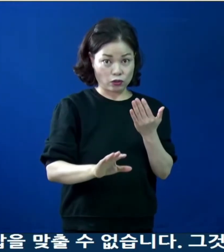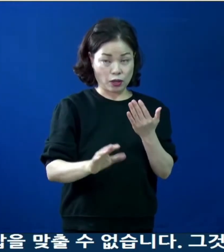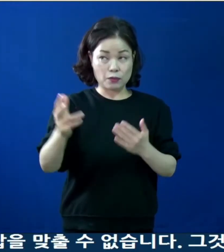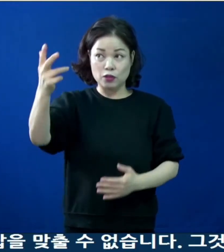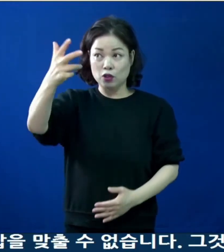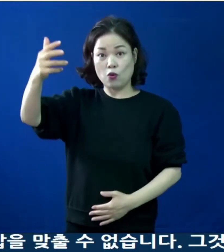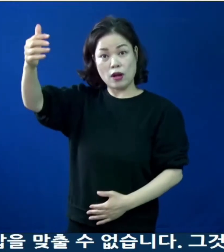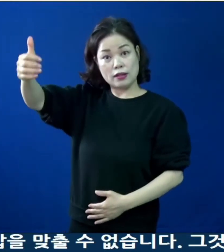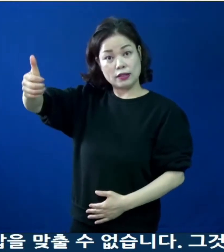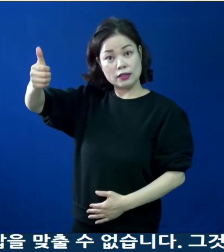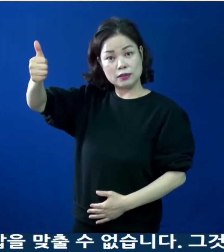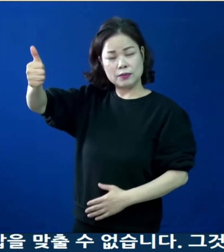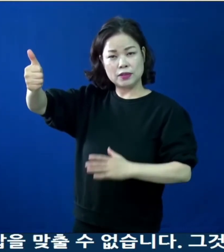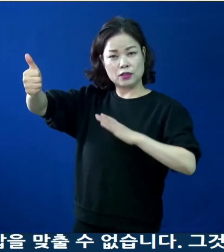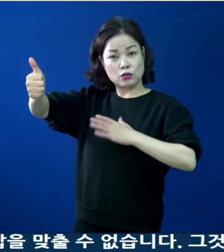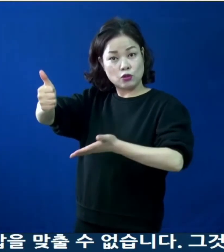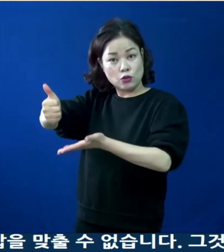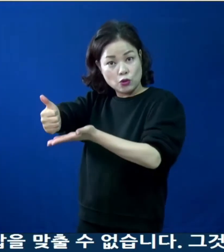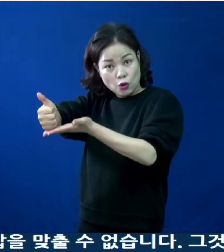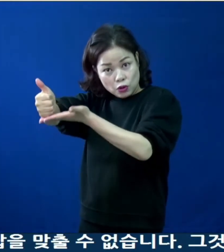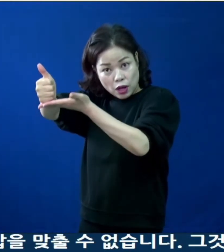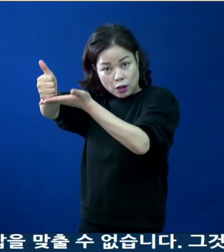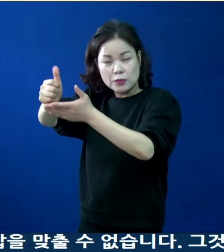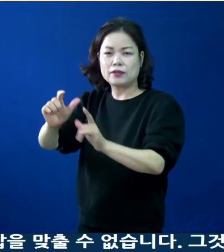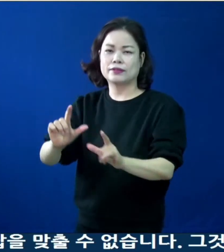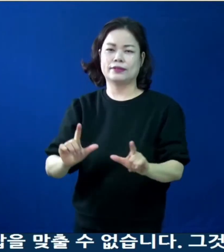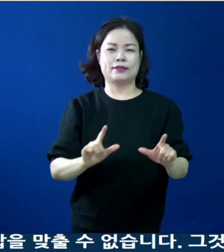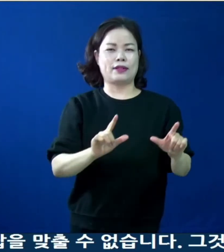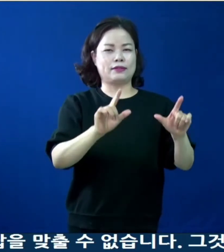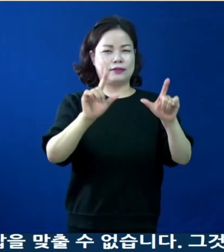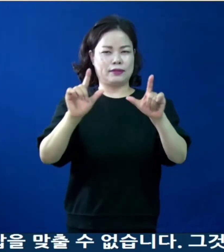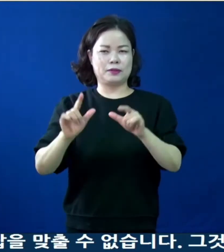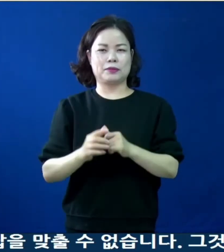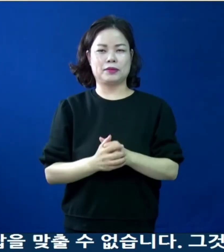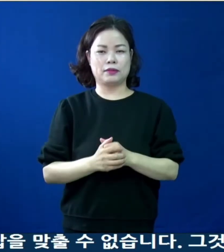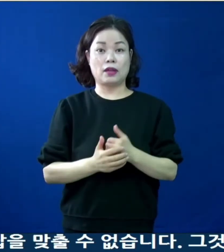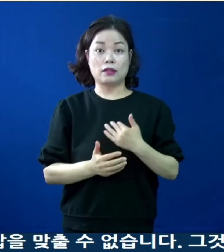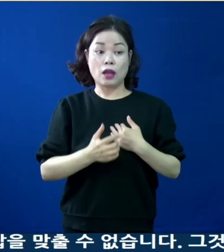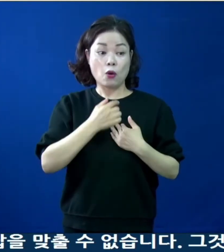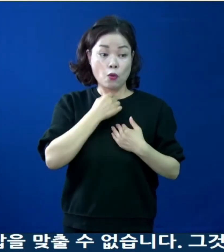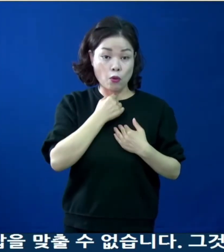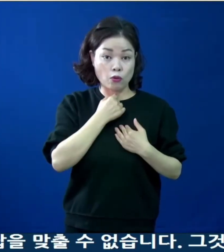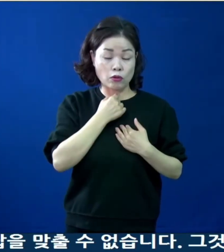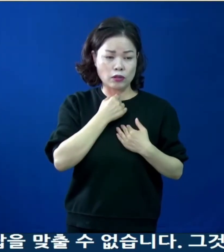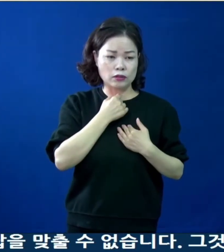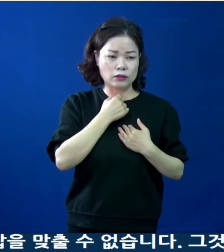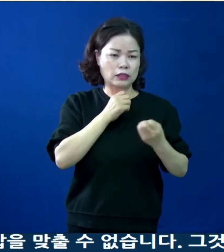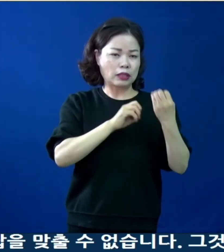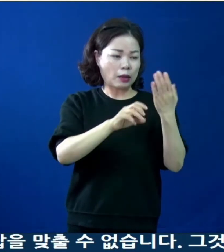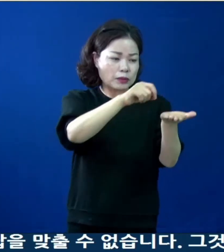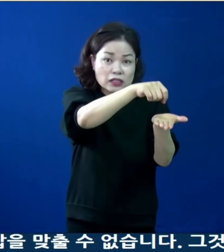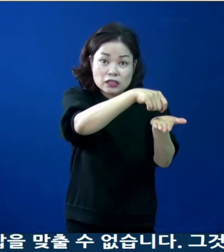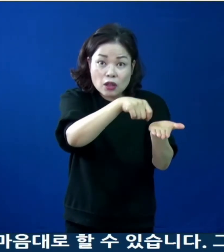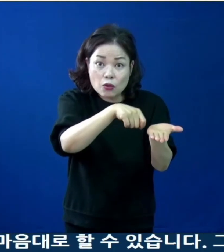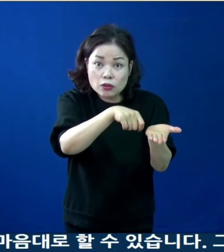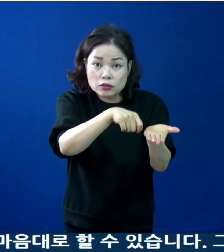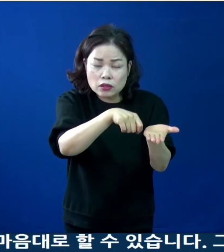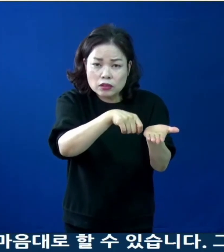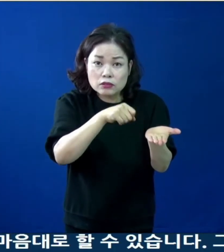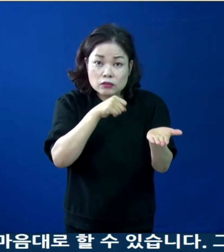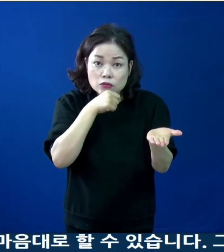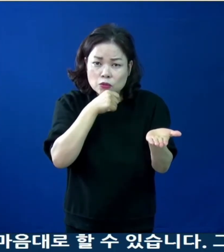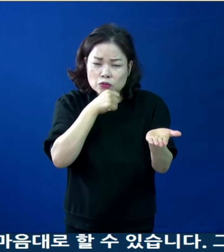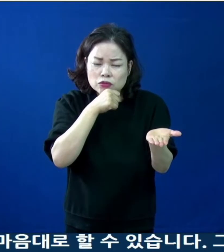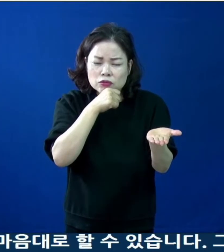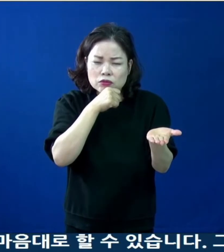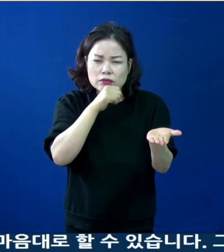여호와 하나님을 경외하며 사는 것입니다. 내가 원하는 답을 써내려놓는다고 해서 그것이 점수가 되질